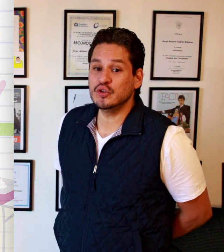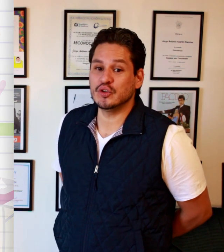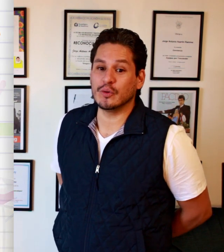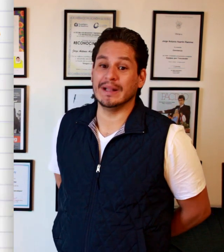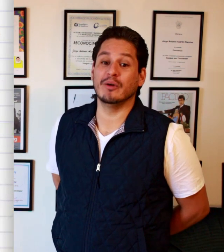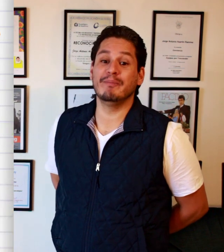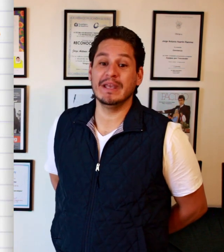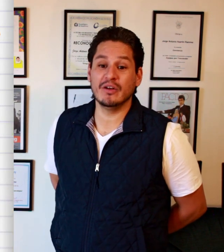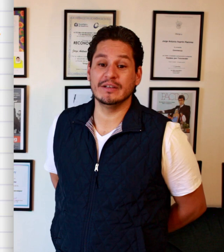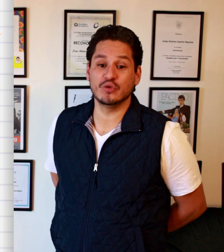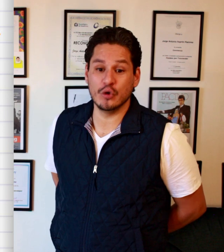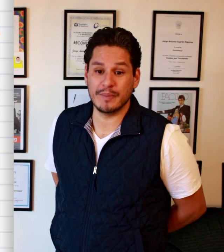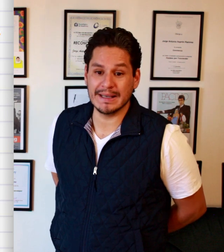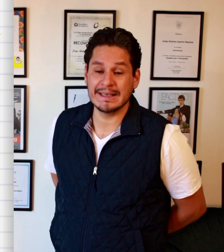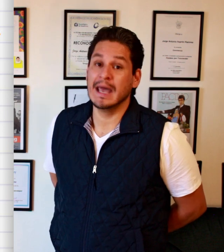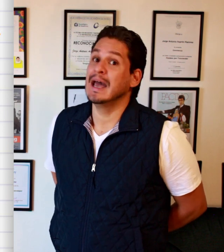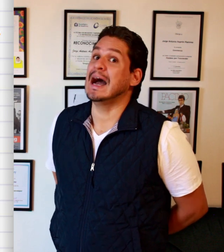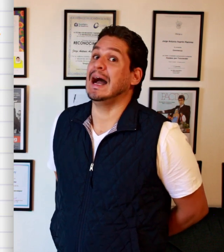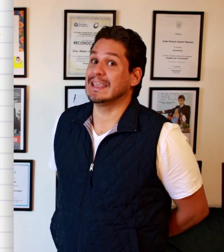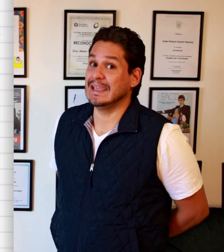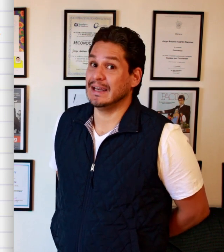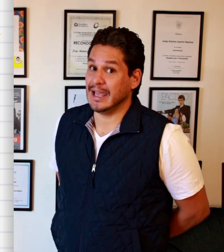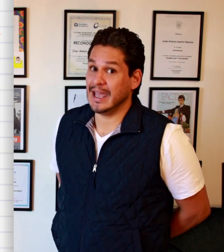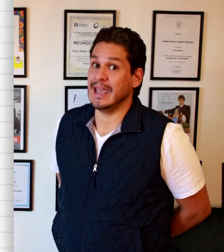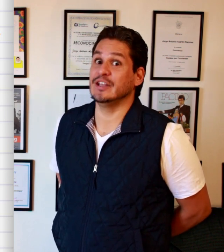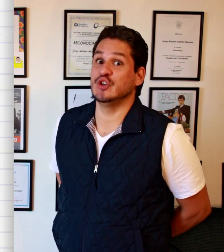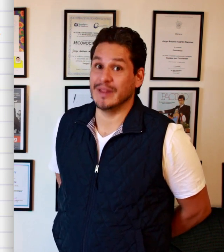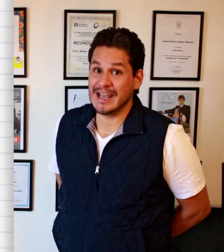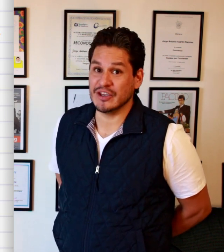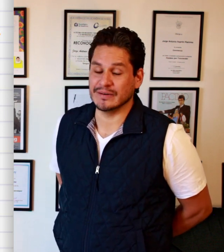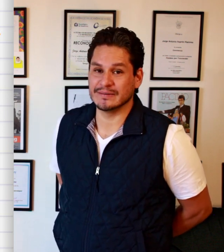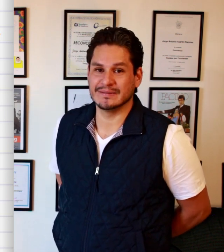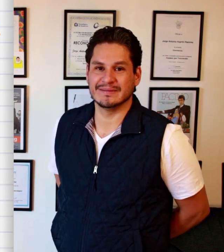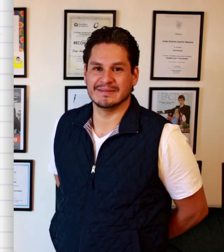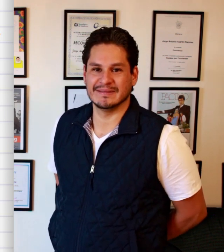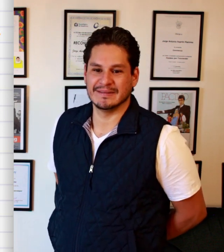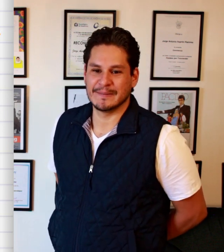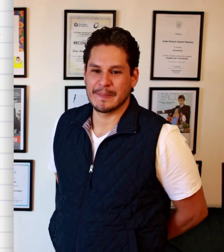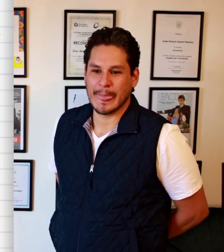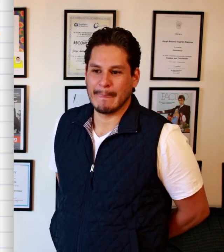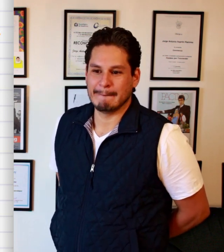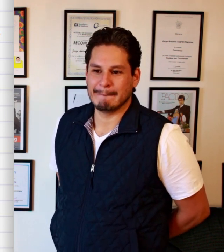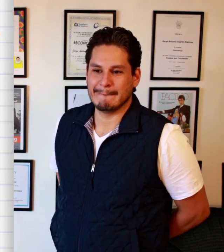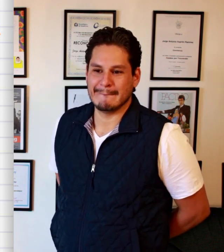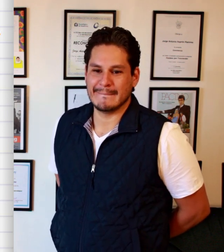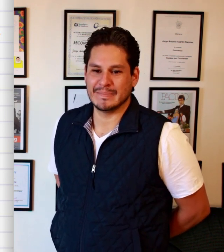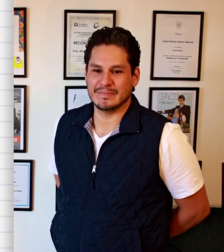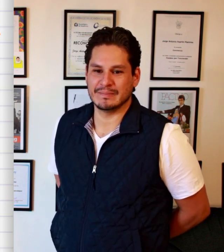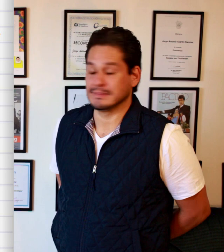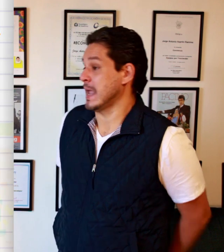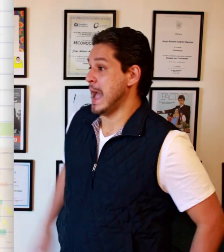Soy justo cuando pido disculpas a quien le he hecho daño.